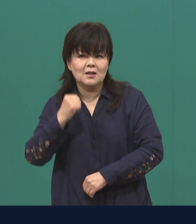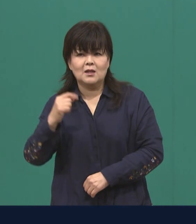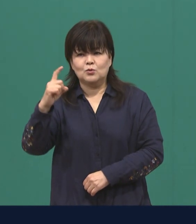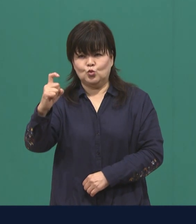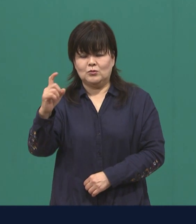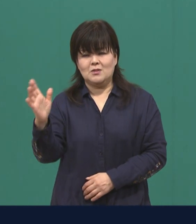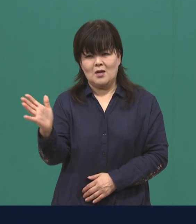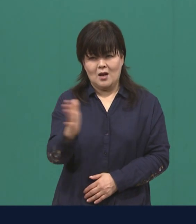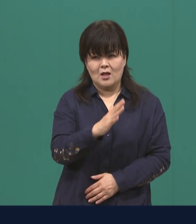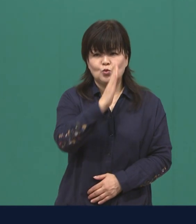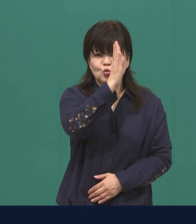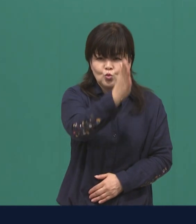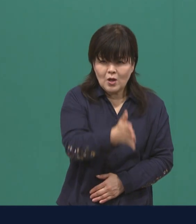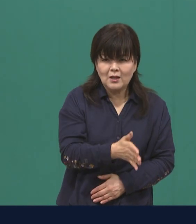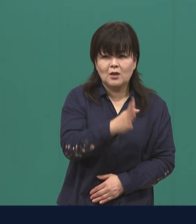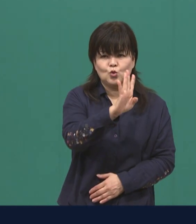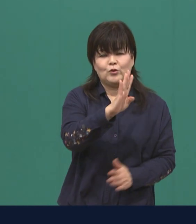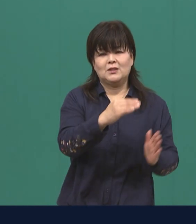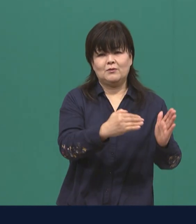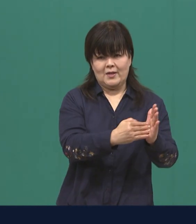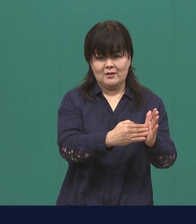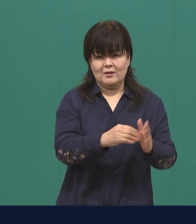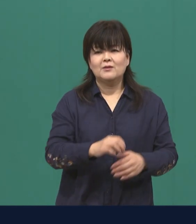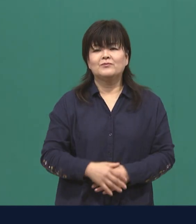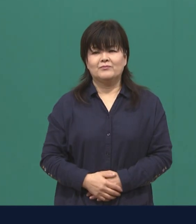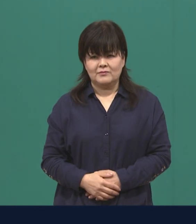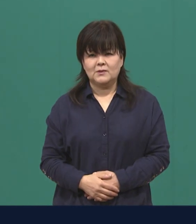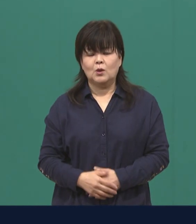時間は朝10時から夕方4時、